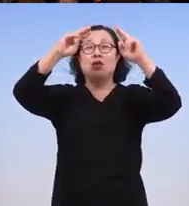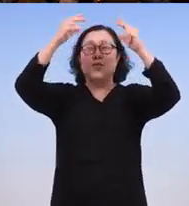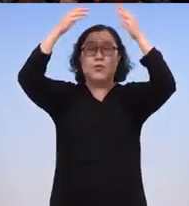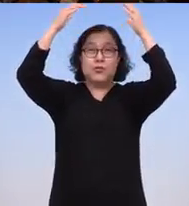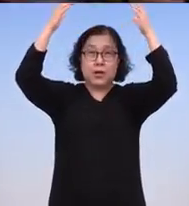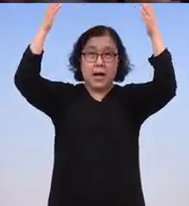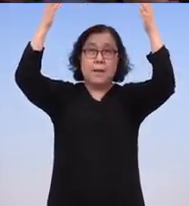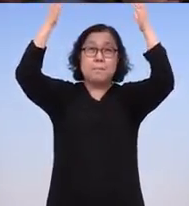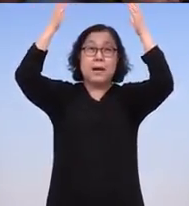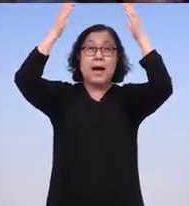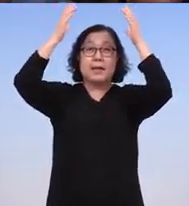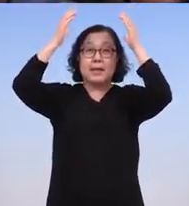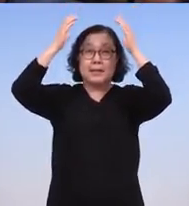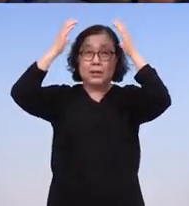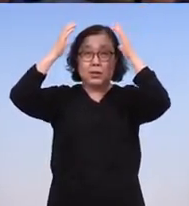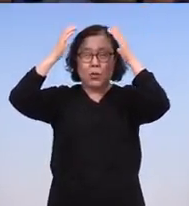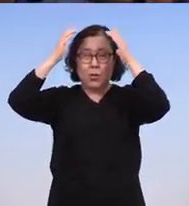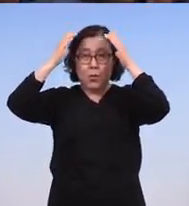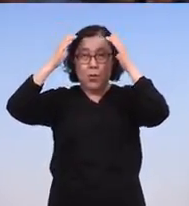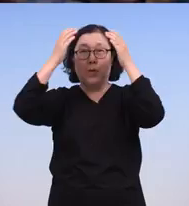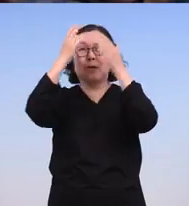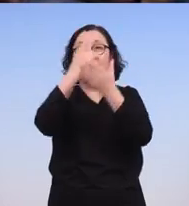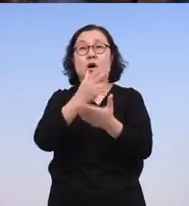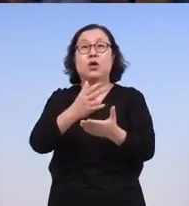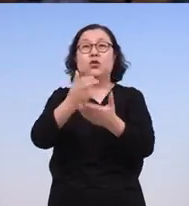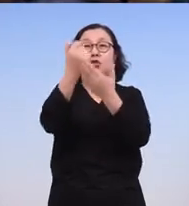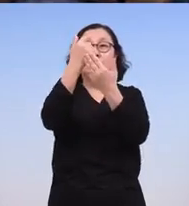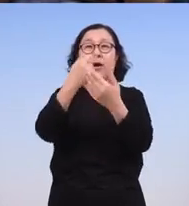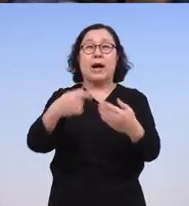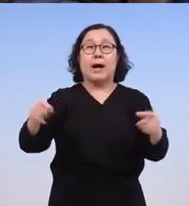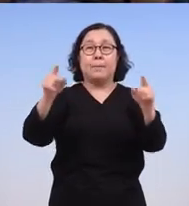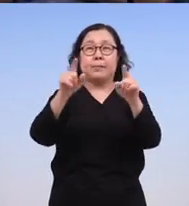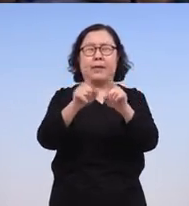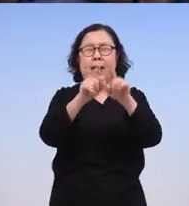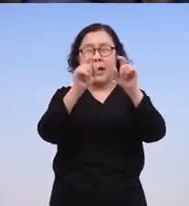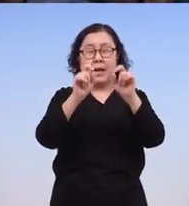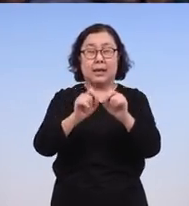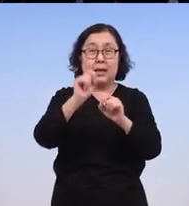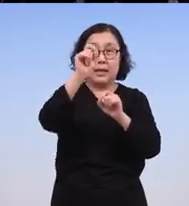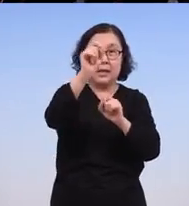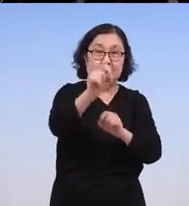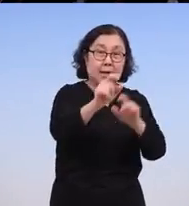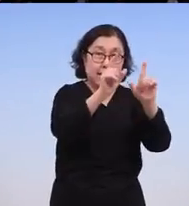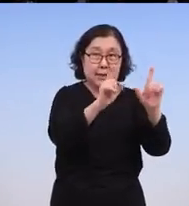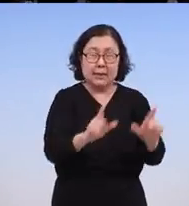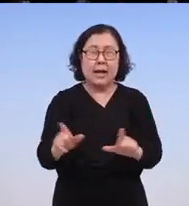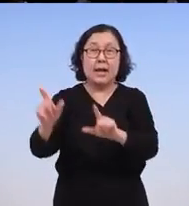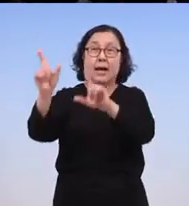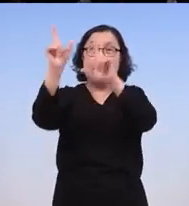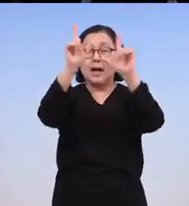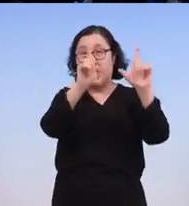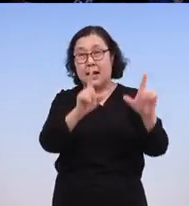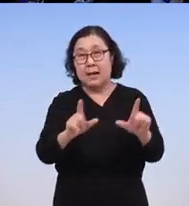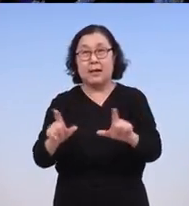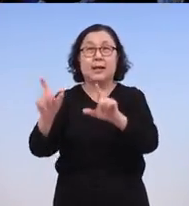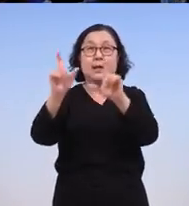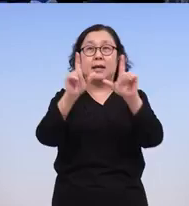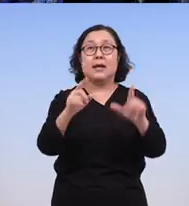내려놓고 빛난 별유광 받아 쓰고서 우리 다같이 자리에서 일어나 다시 한번